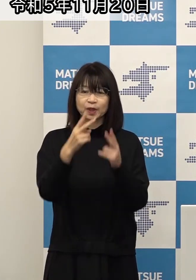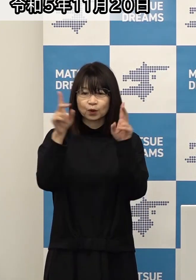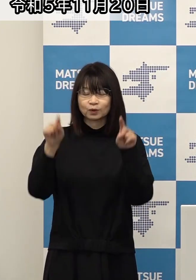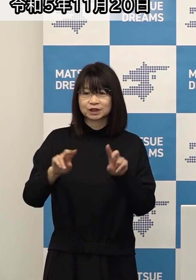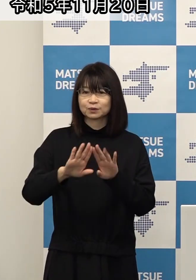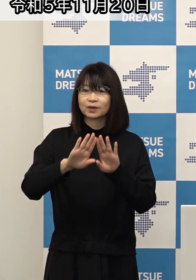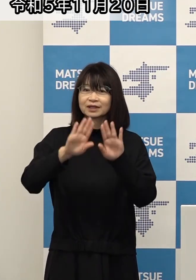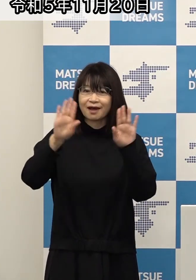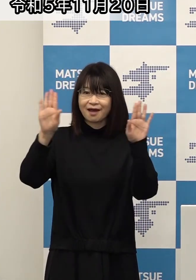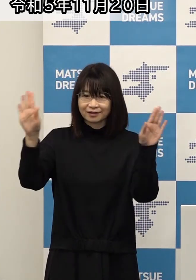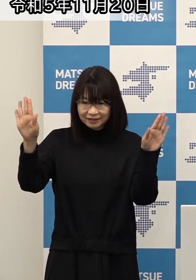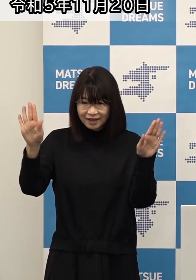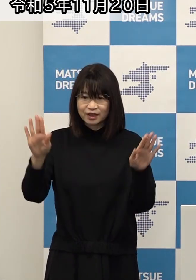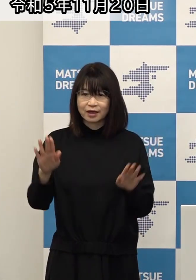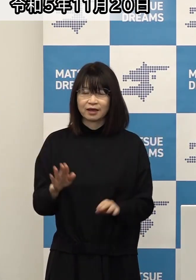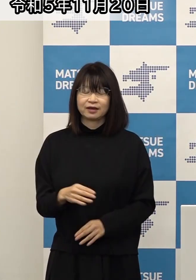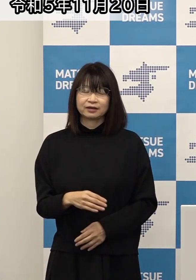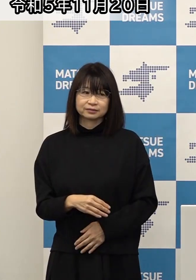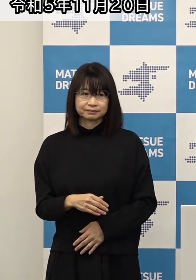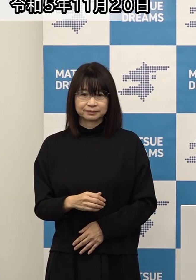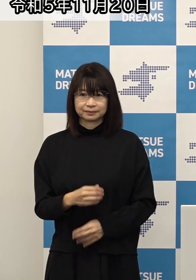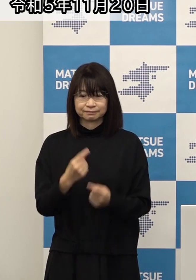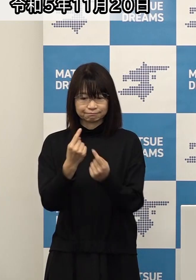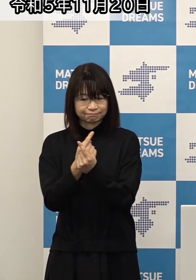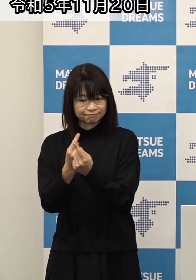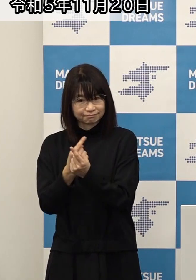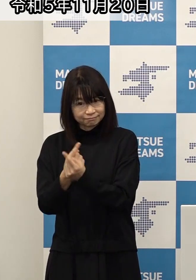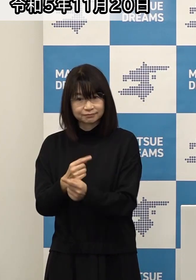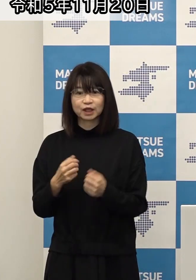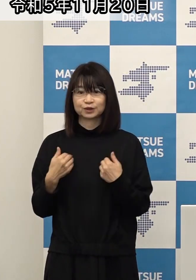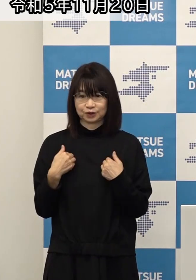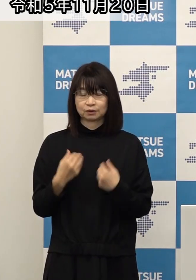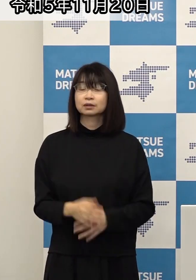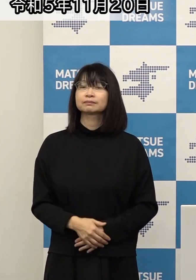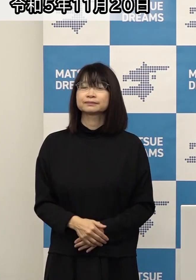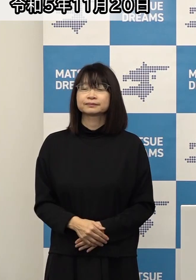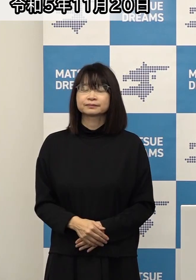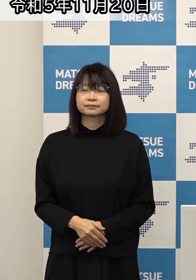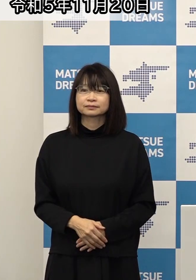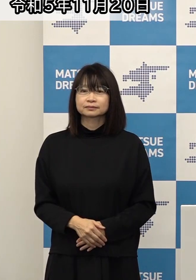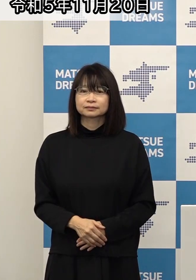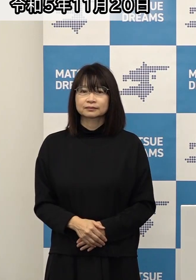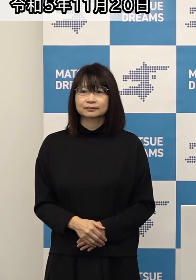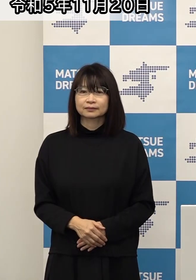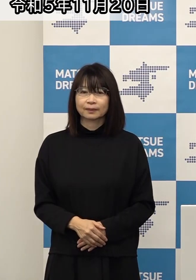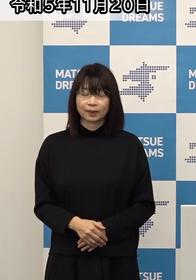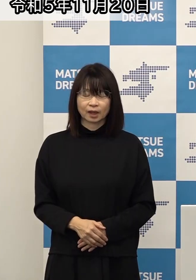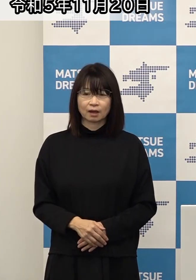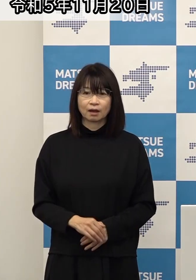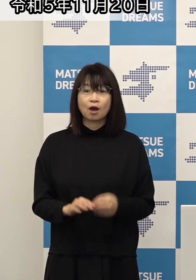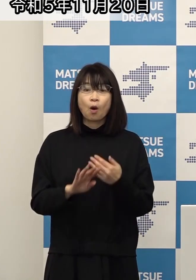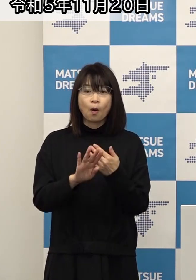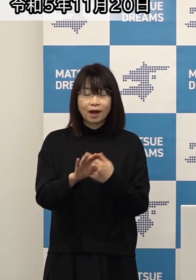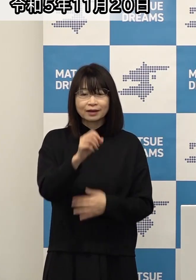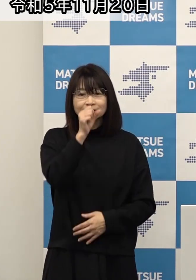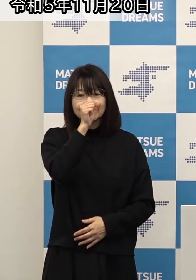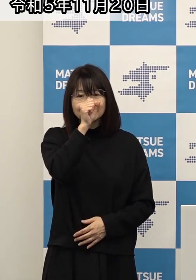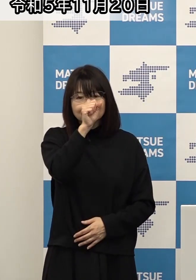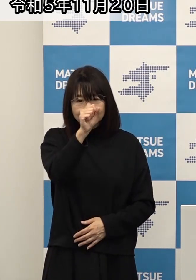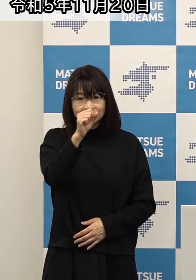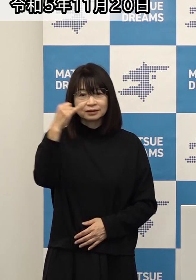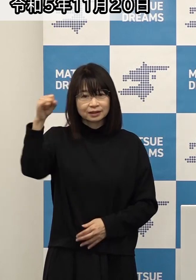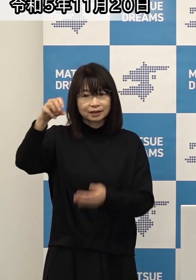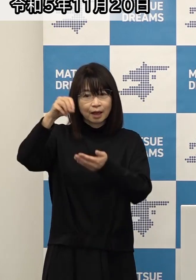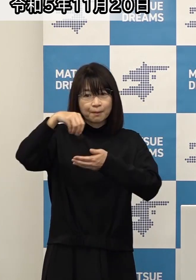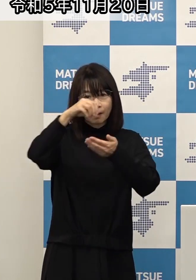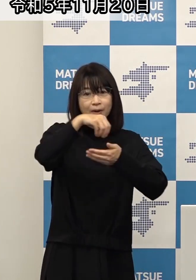ベントの開催につなげていけるのではないかなとは思っております。あとはすごく、なんというか良かったという声をいただくのは、や